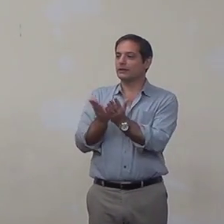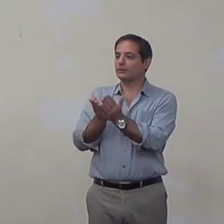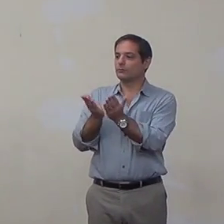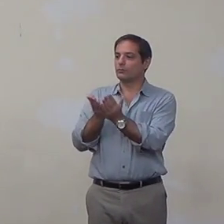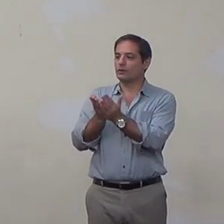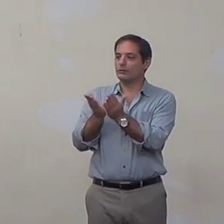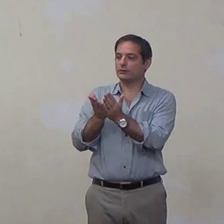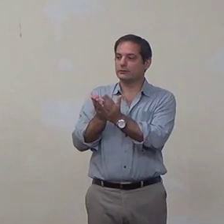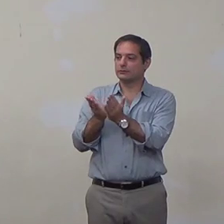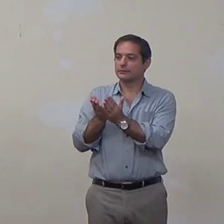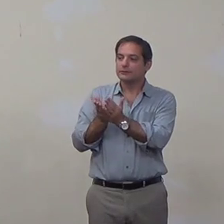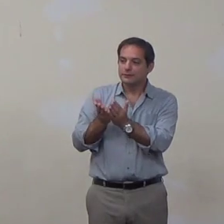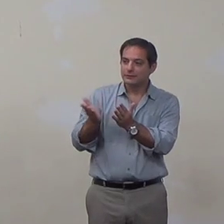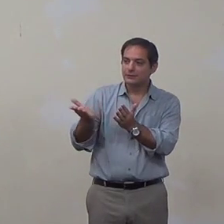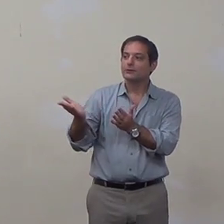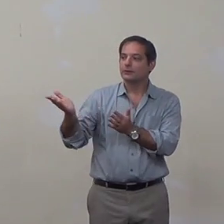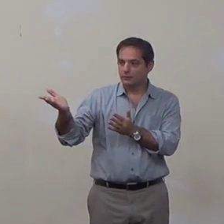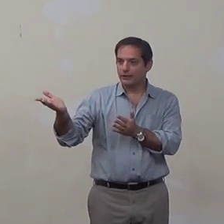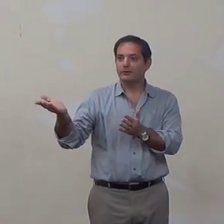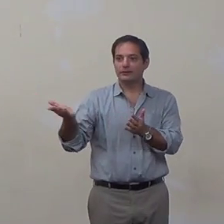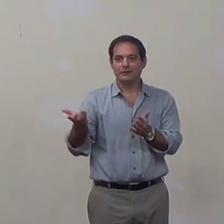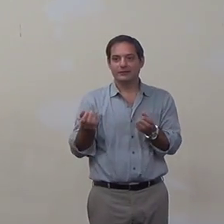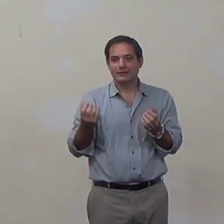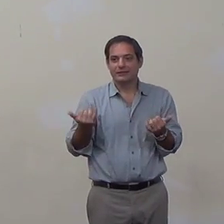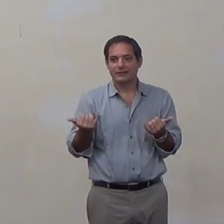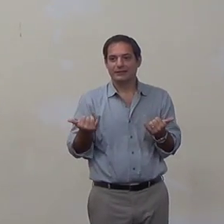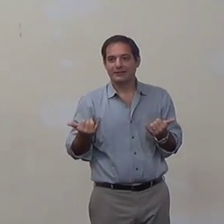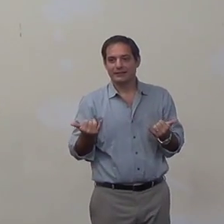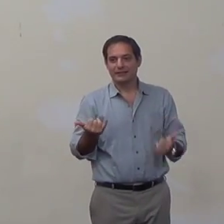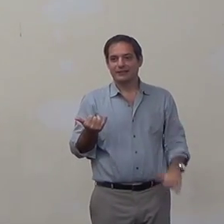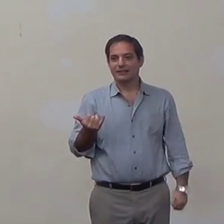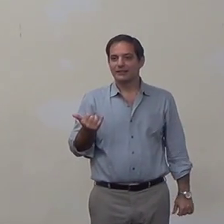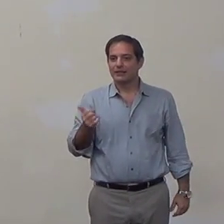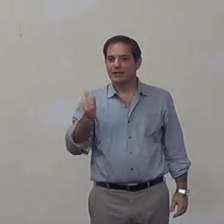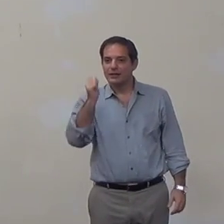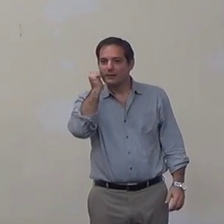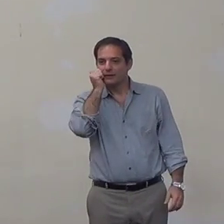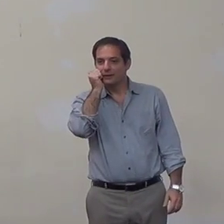Elizabeth tiene un libro. ¿Un libro?